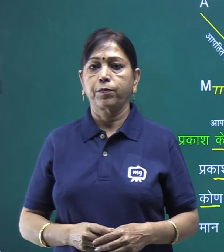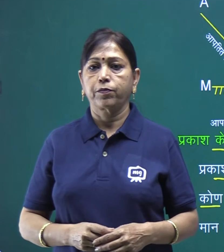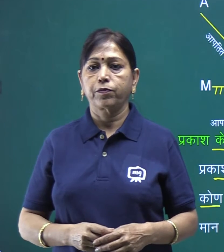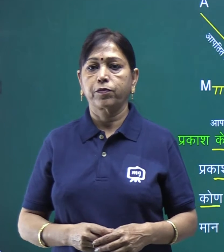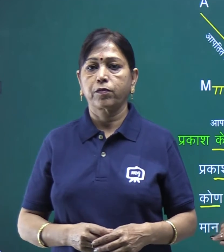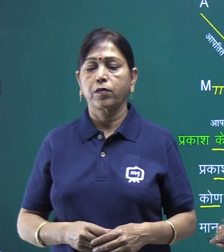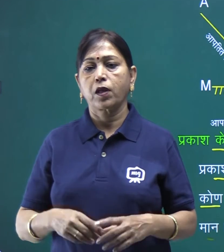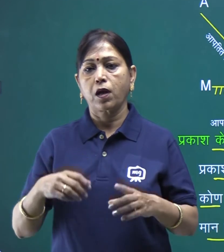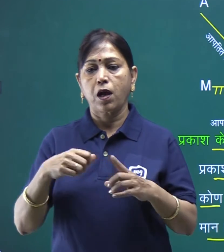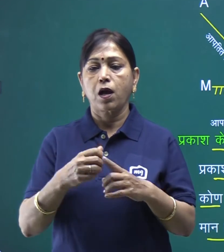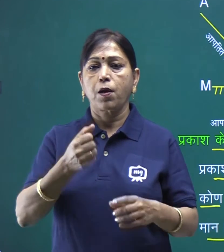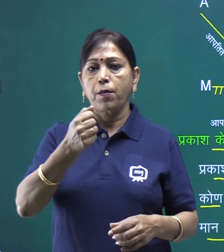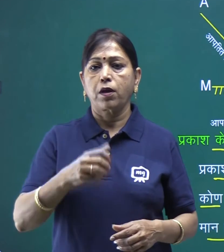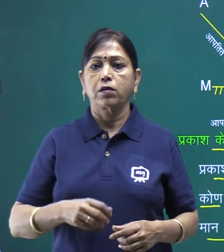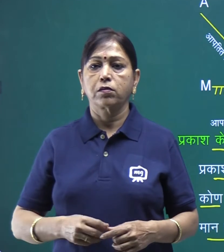का मान हमेशा